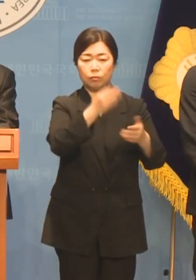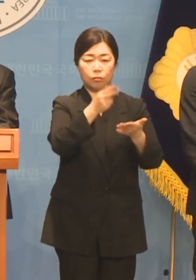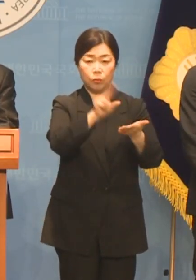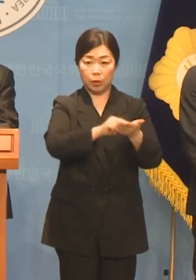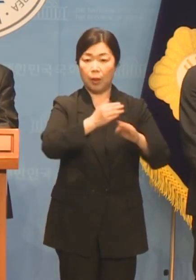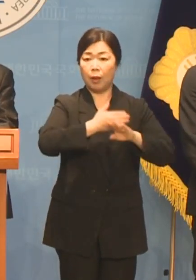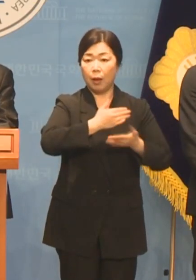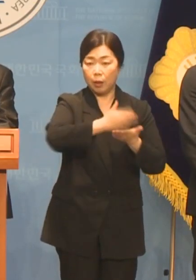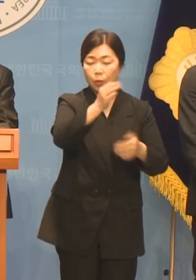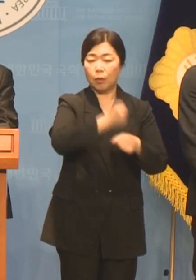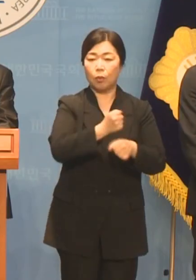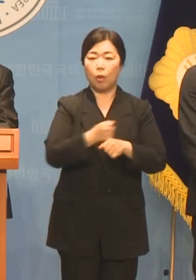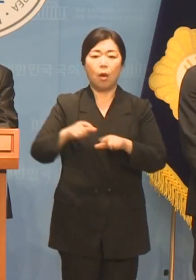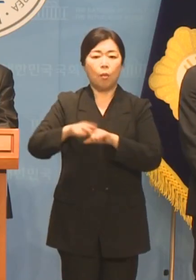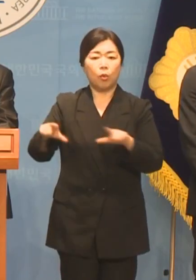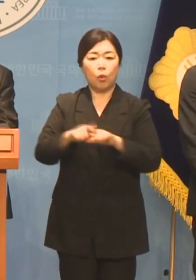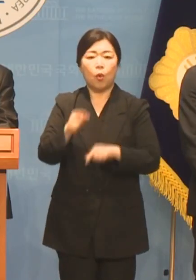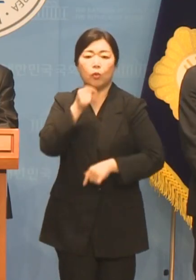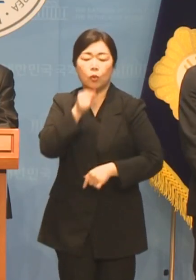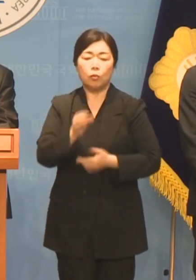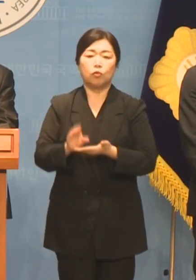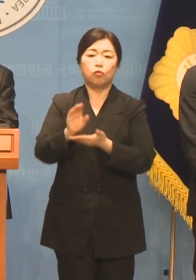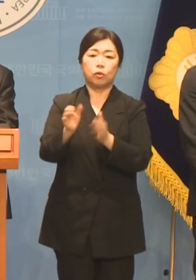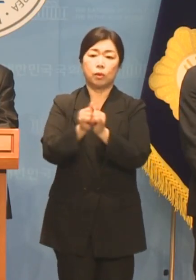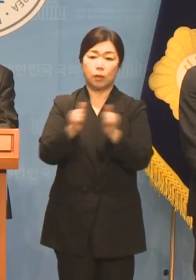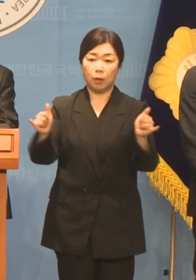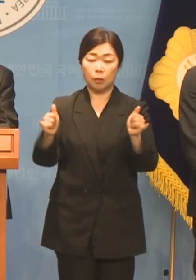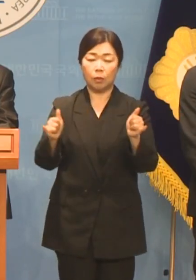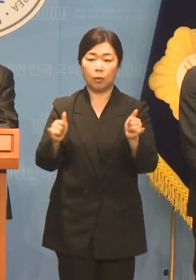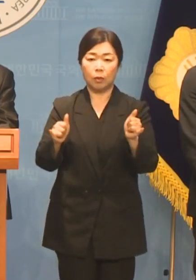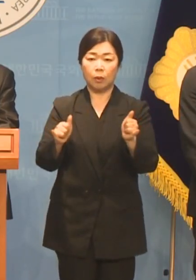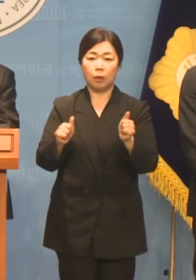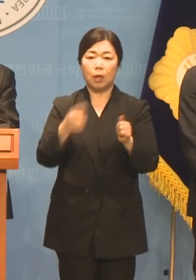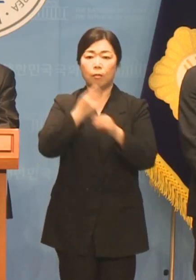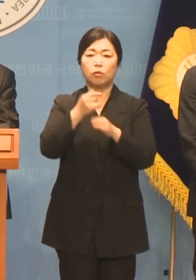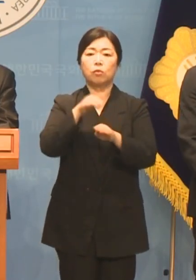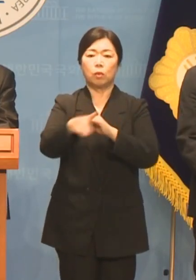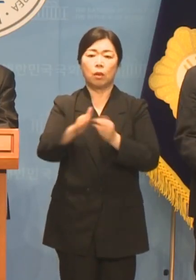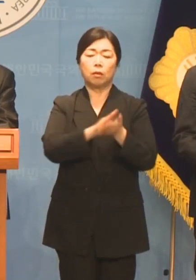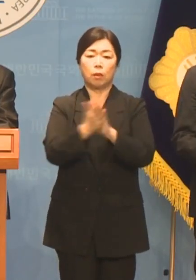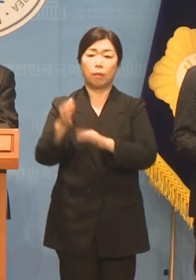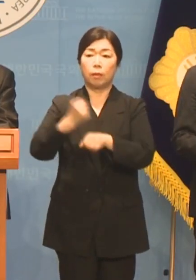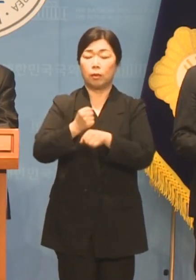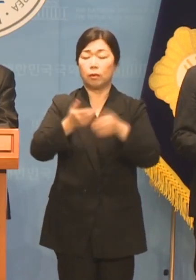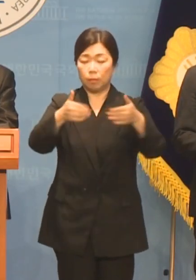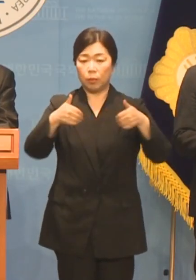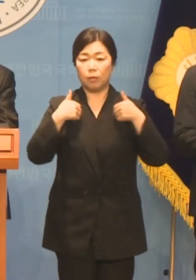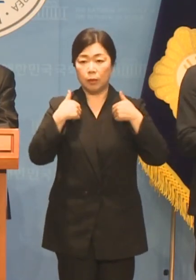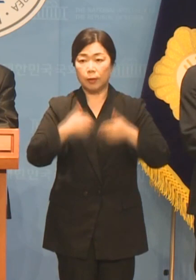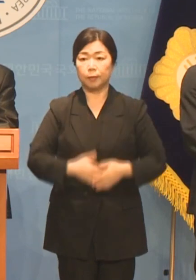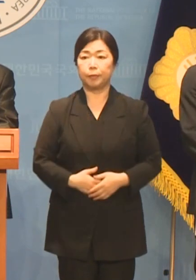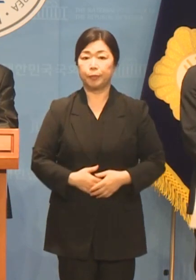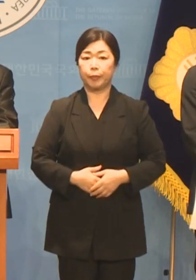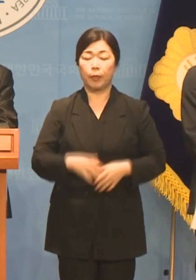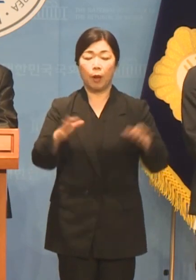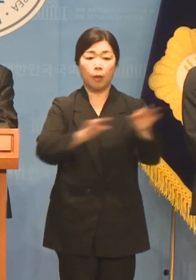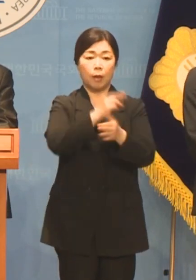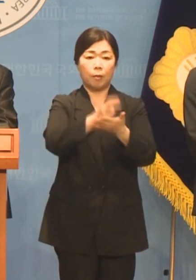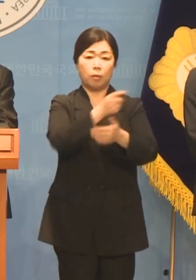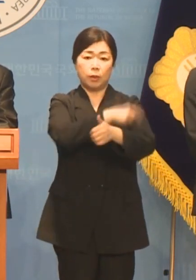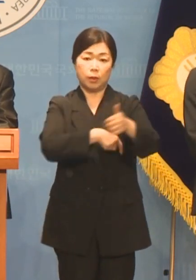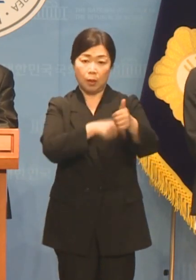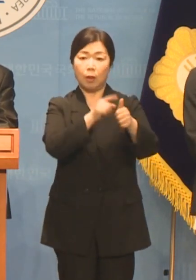않는 주주민주주의 시대를 빨리 앞당겨야 합니다. 상법 이사 충실 의무 개정은